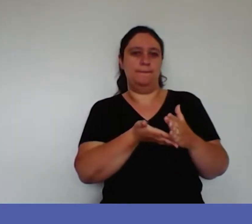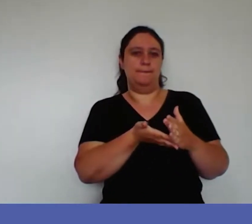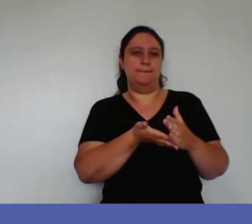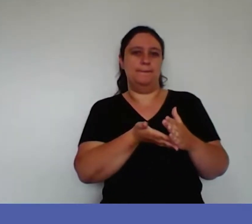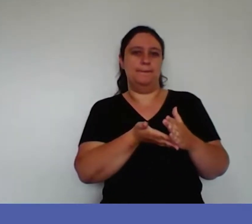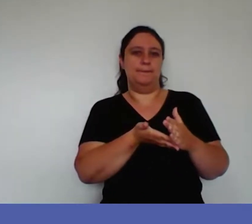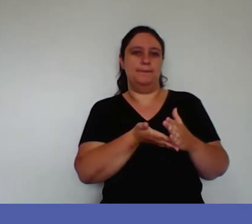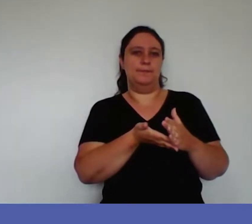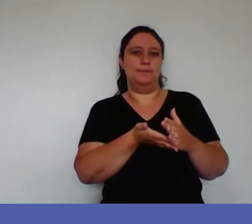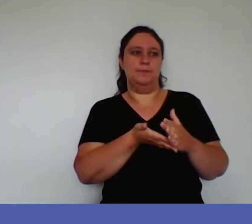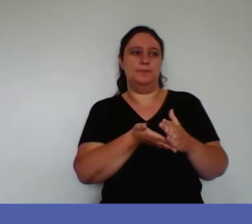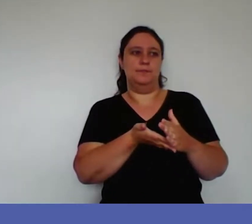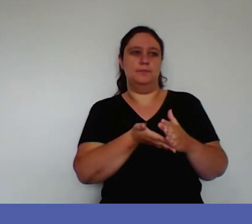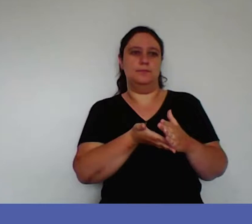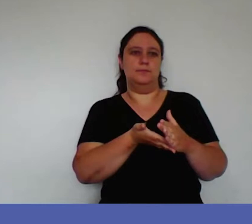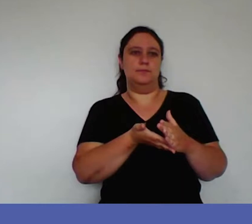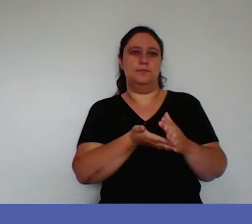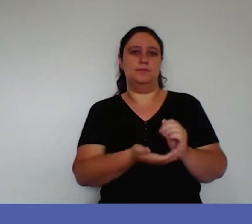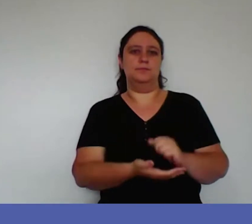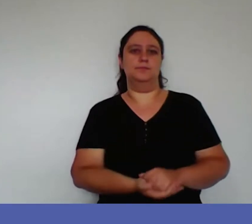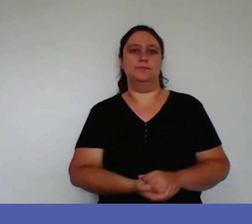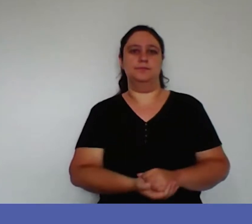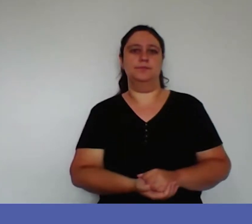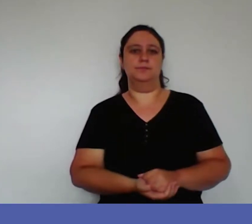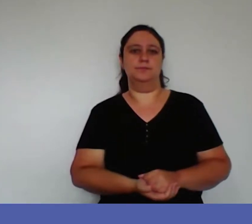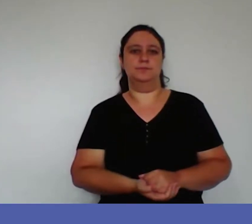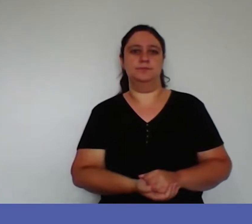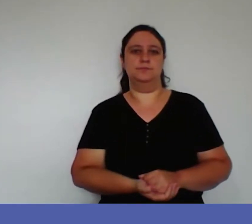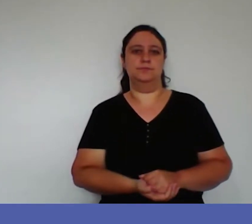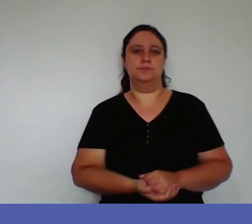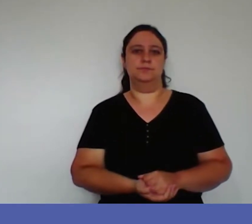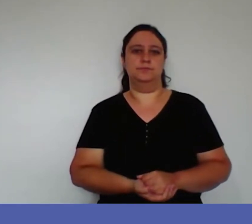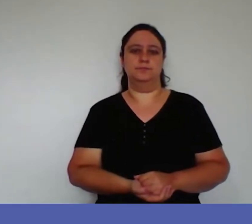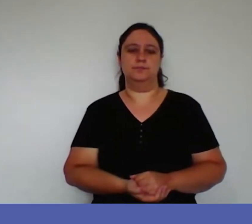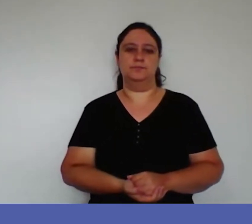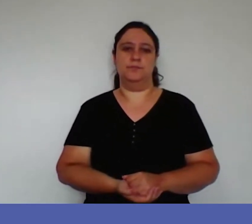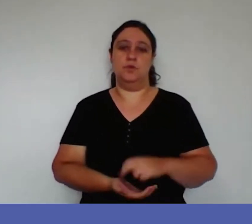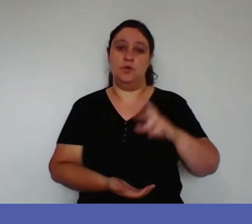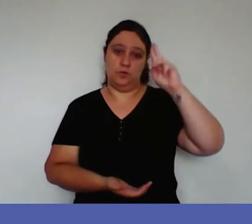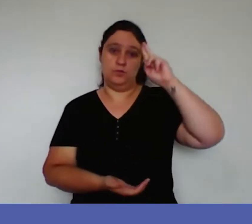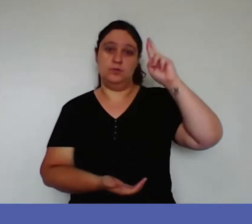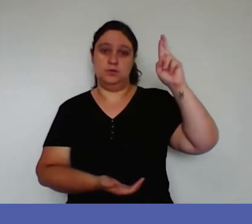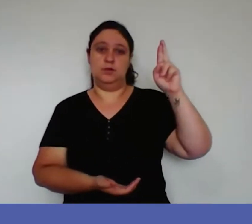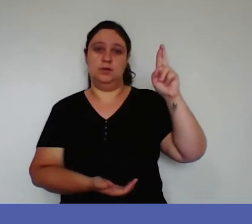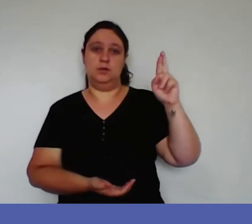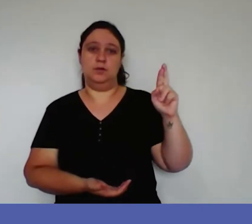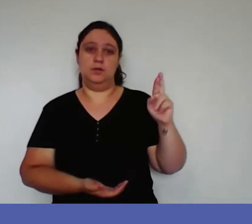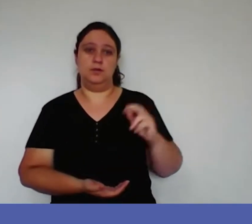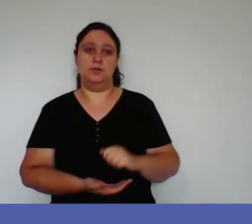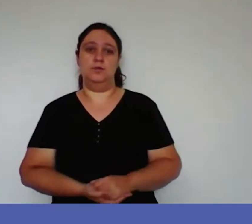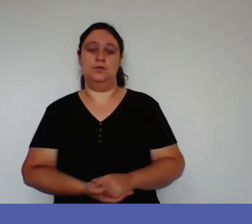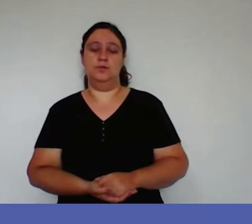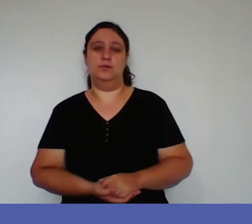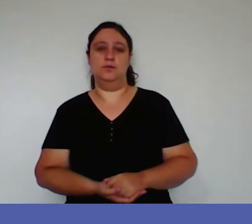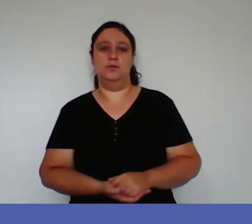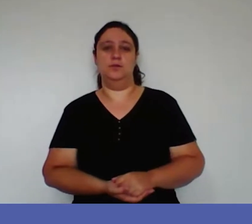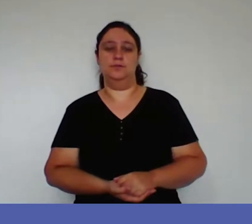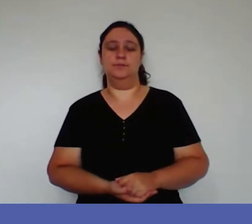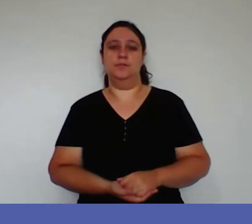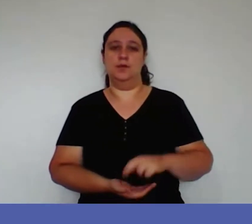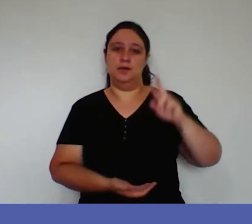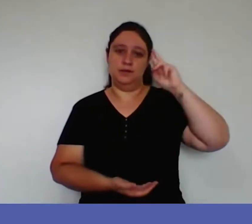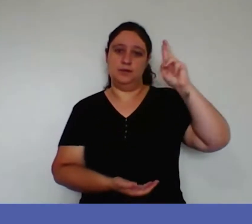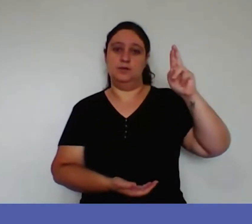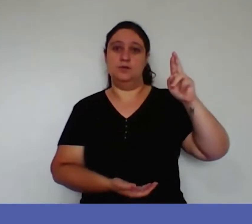Vou chamar assim, o Senhor estava turbinando, estou usando a palavra do AMI, o Senhor estava